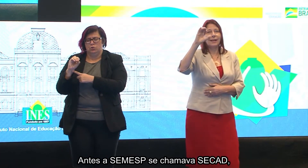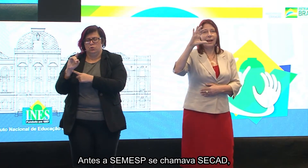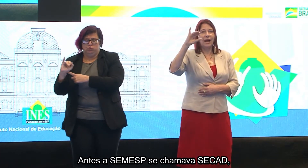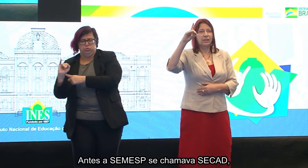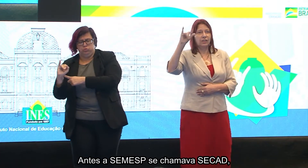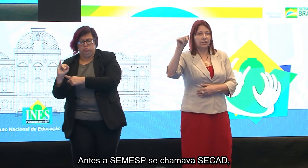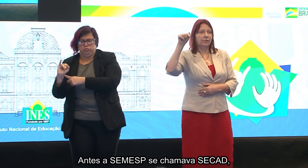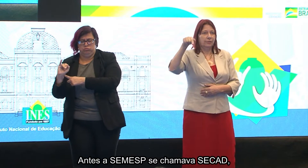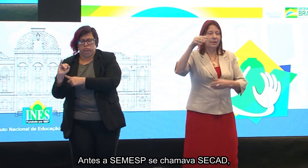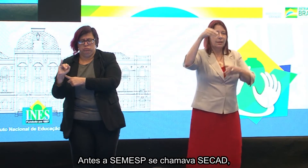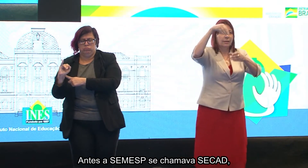chamava SECADI.